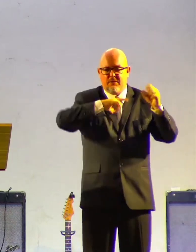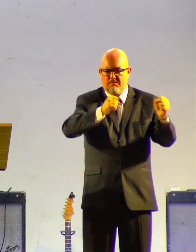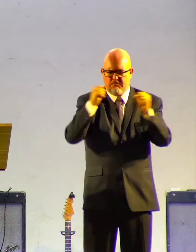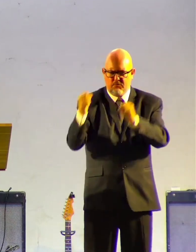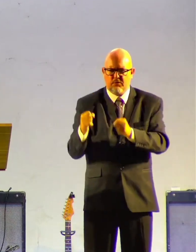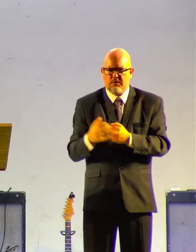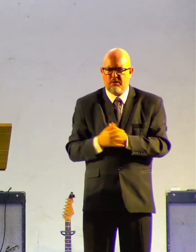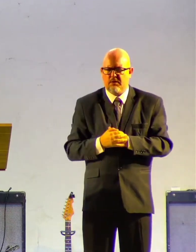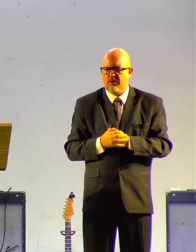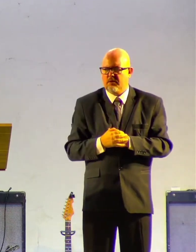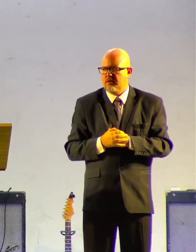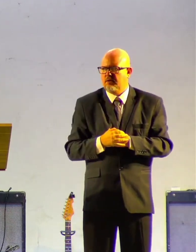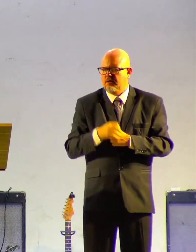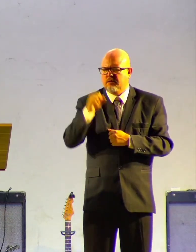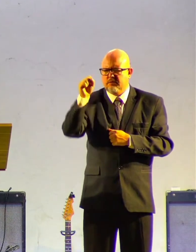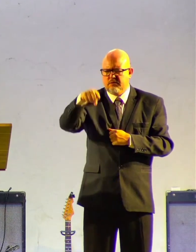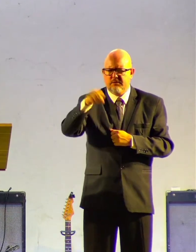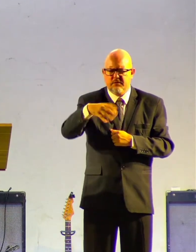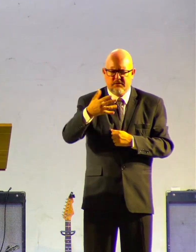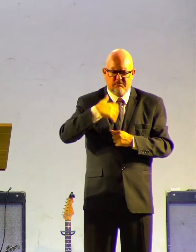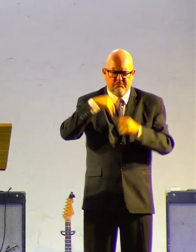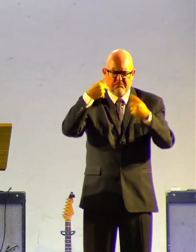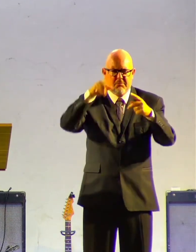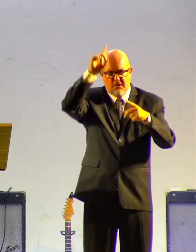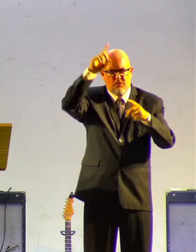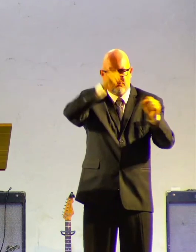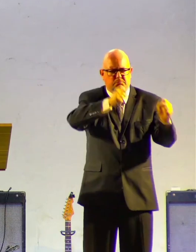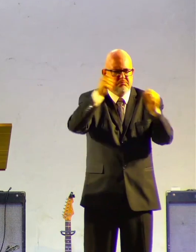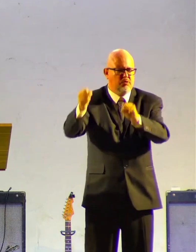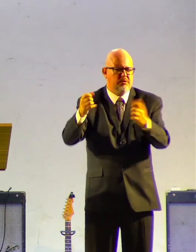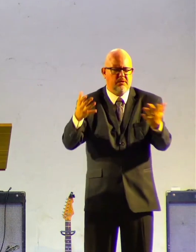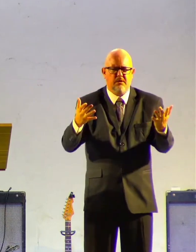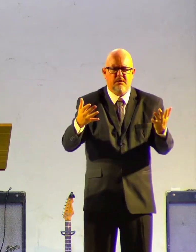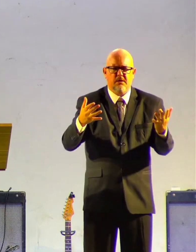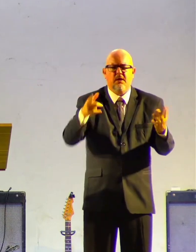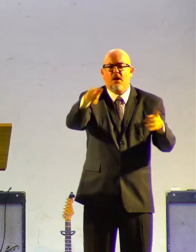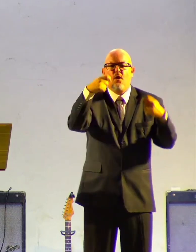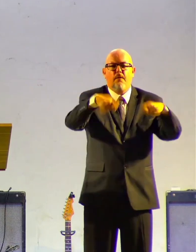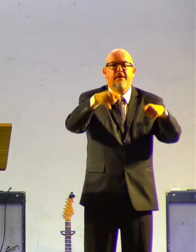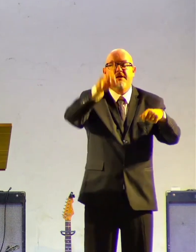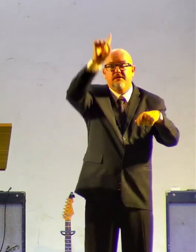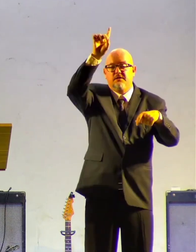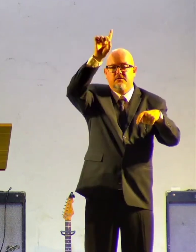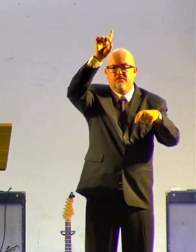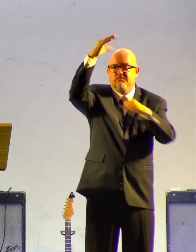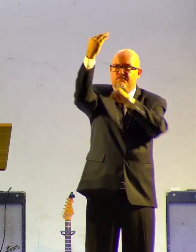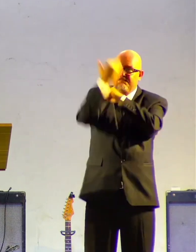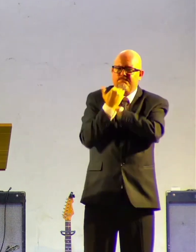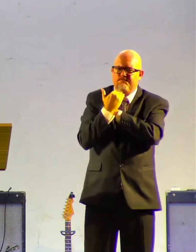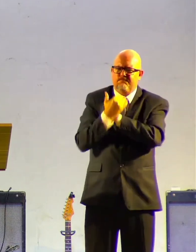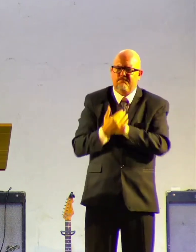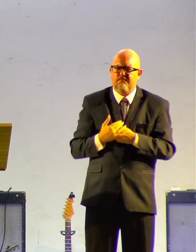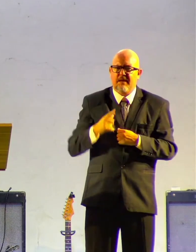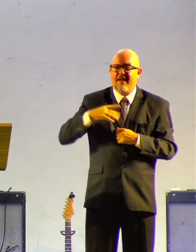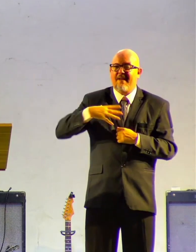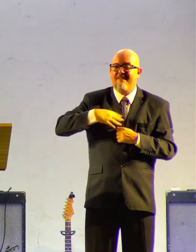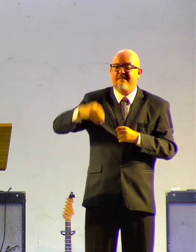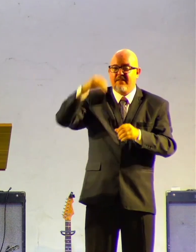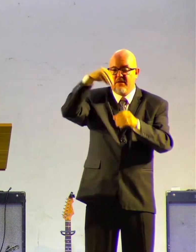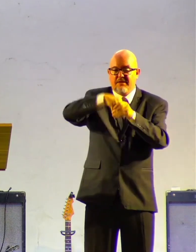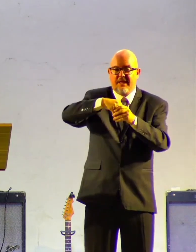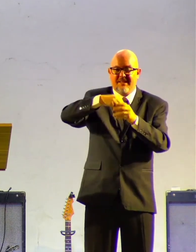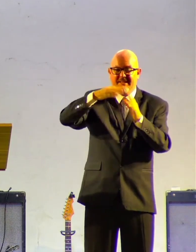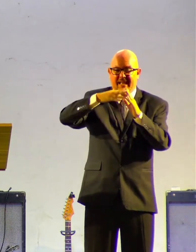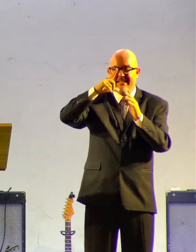poder? Ele disse: sim, eu preguei sobre isso. Ela disse: então eu preciso do seu Deus. Eu tenho uma filha